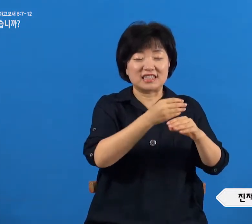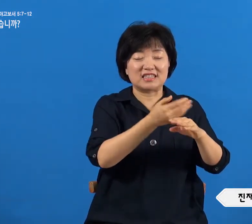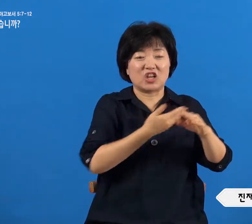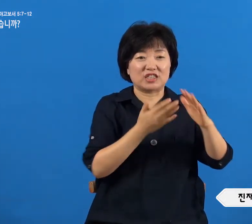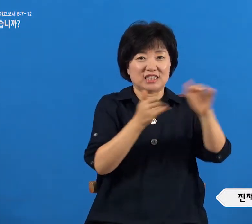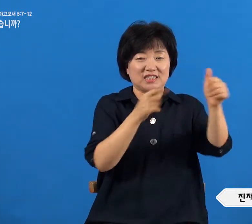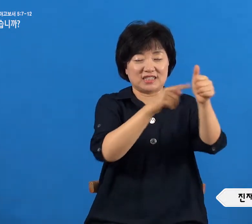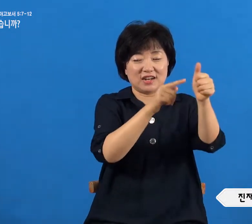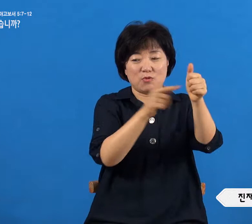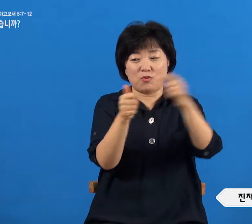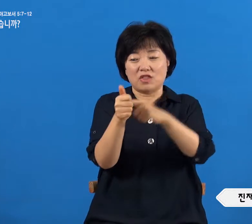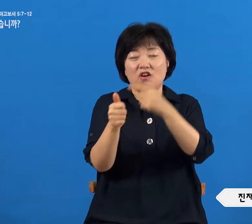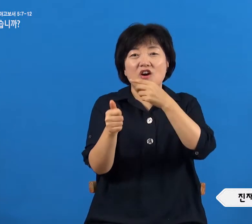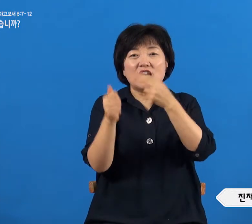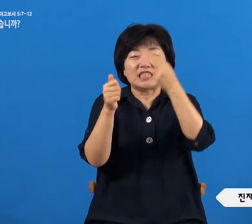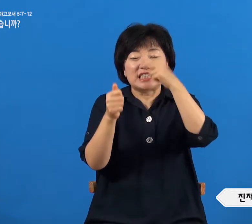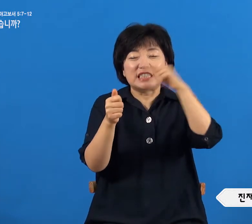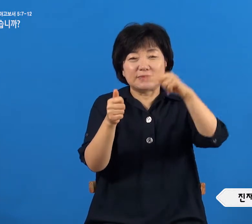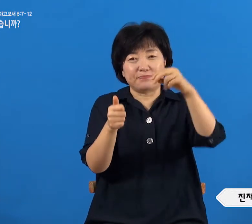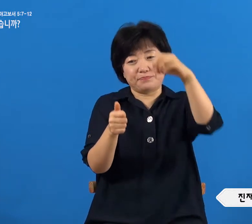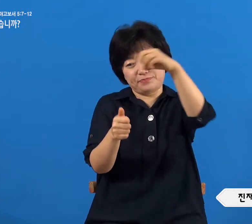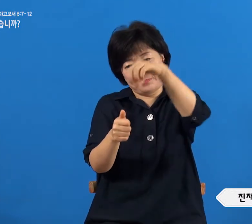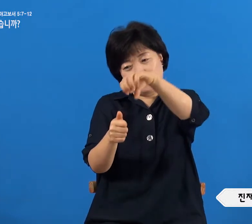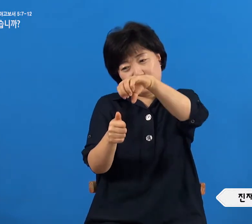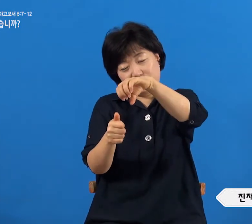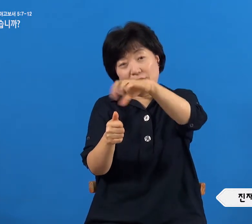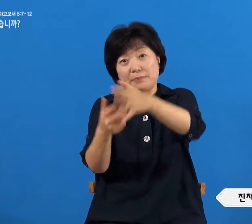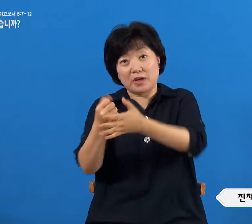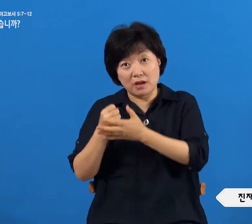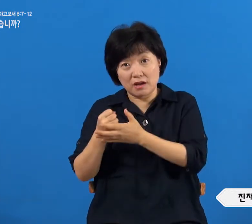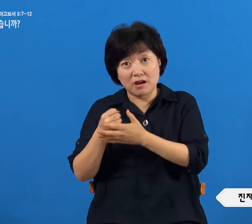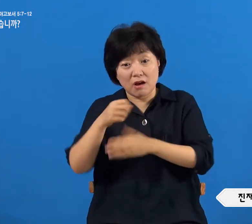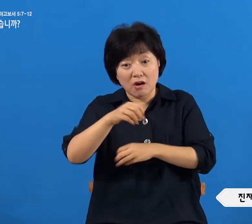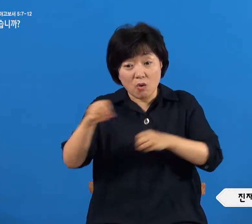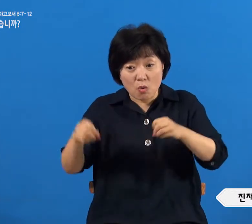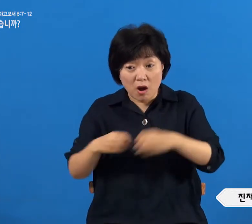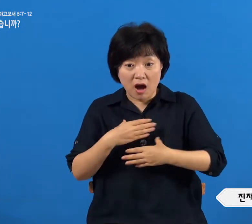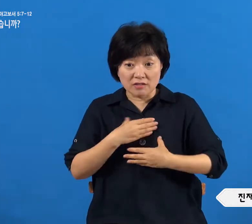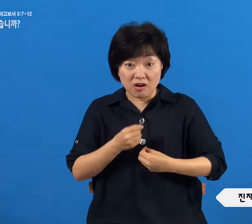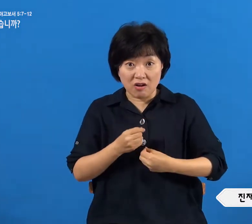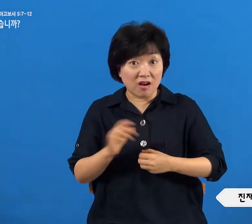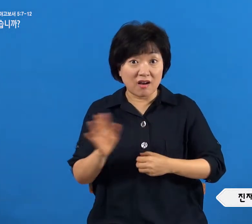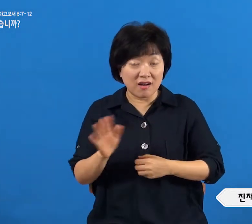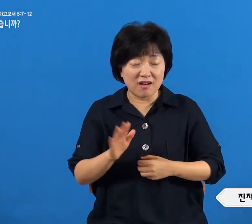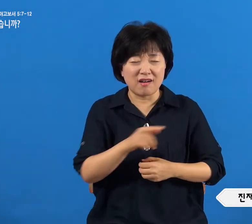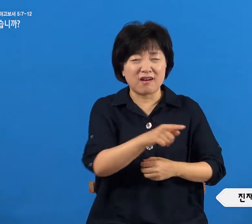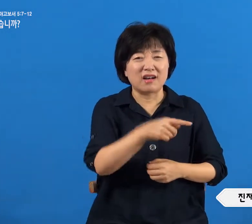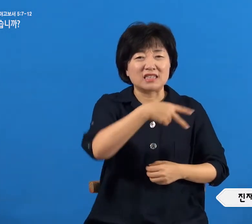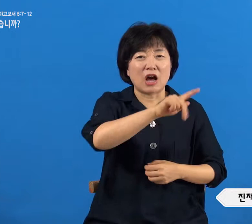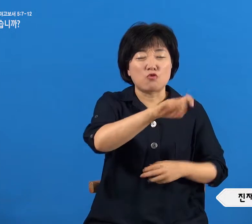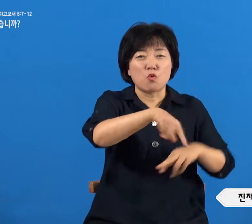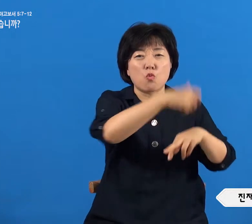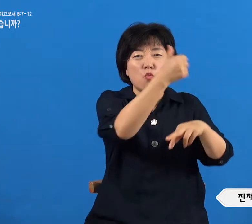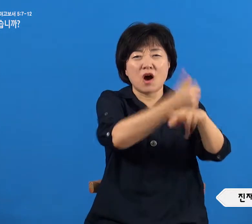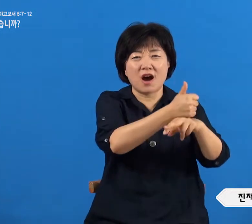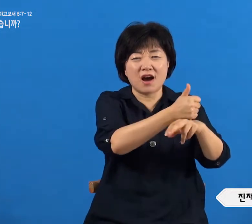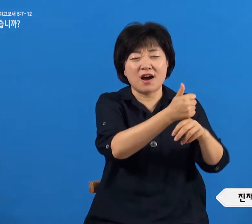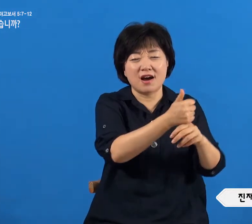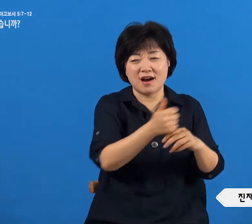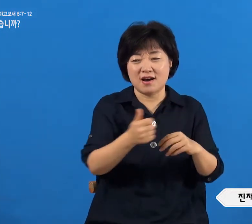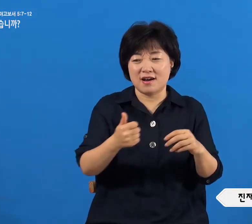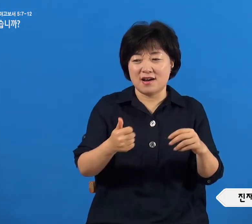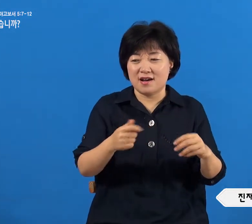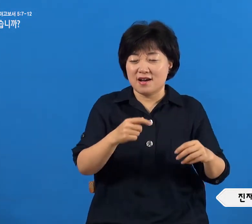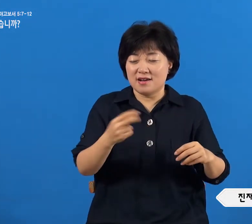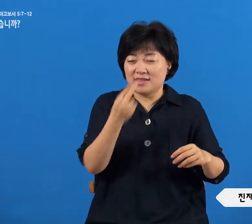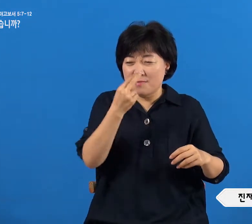왕이 되지 못했습니다. 아니, 사울의 미움을 사서 생명의 위협을 느끼고 그는 얼마나 도망 다녔는지 모릅니다.